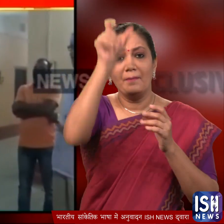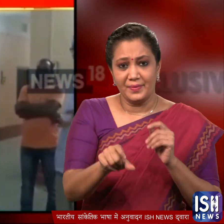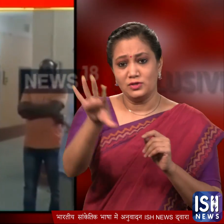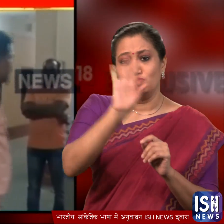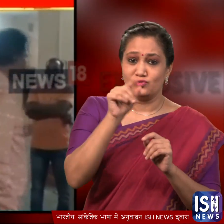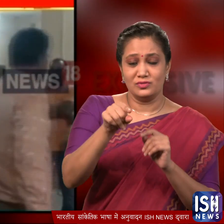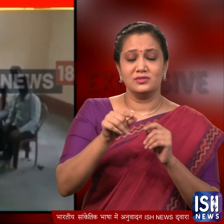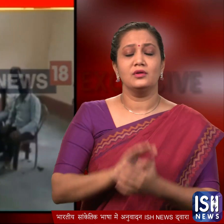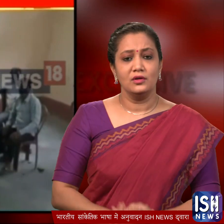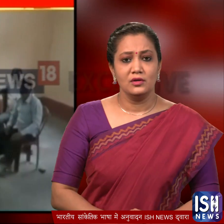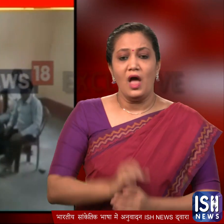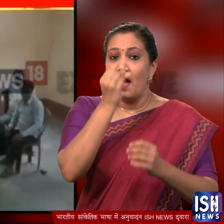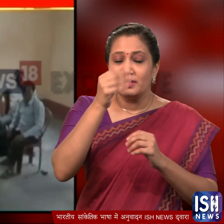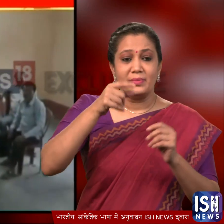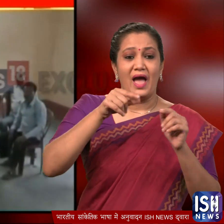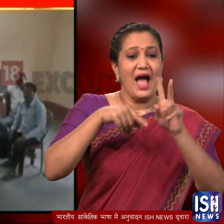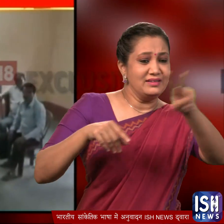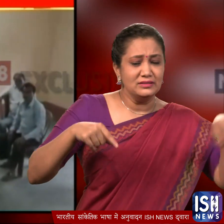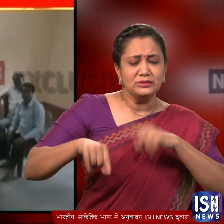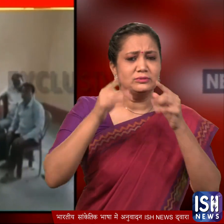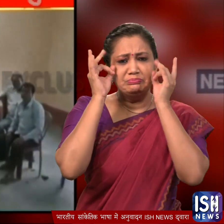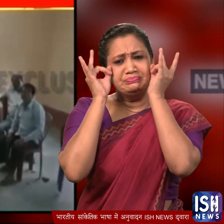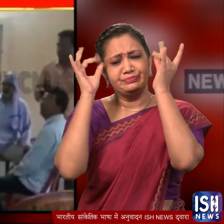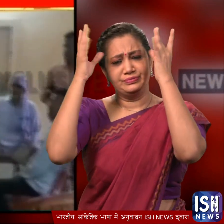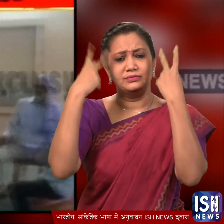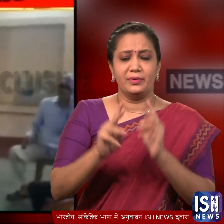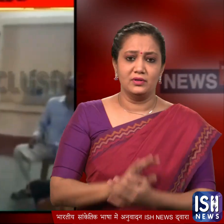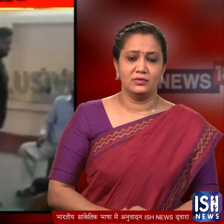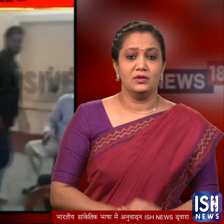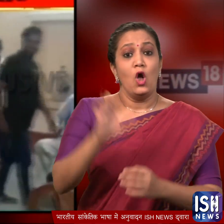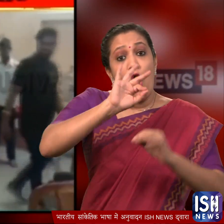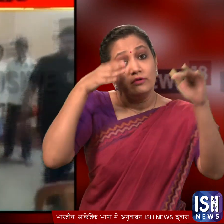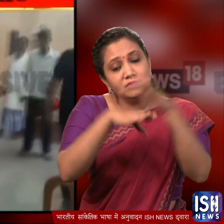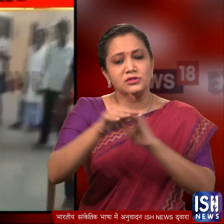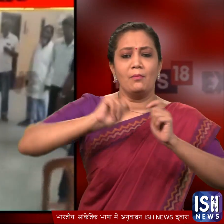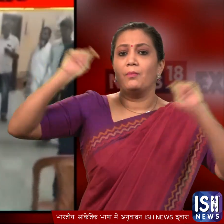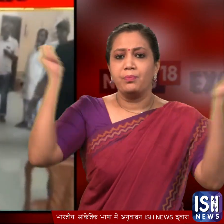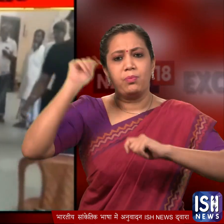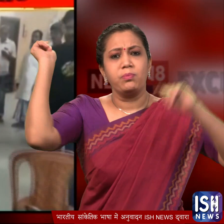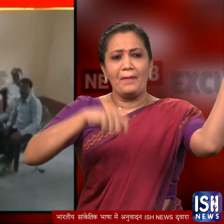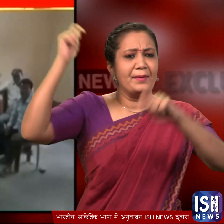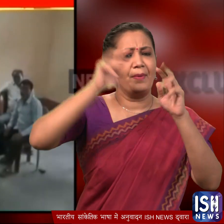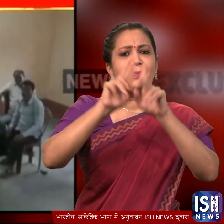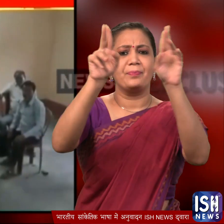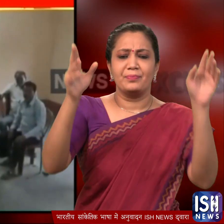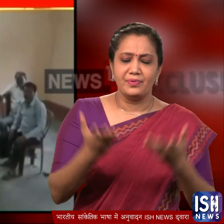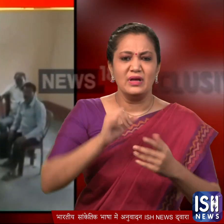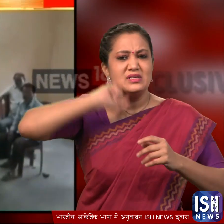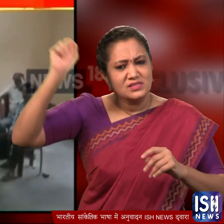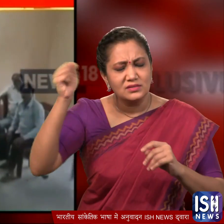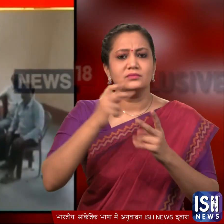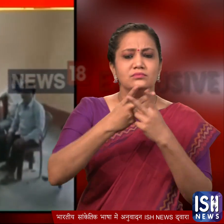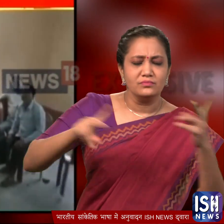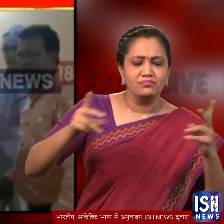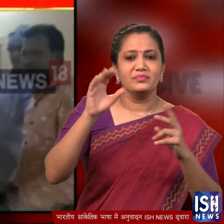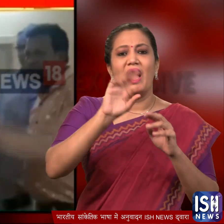को प्रत्याशी बनाए जाने से तो बीजेपी के कार्यकर्ता इस कदर भड़के कि वो पार्टी के कार्यालय में तोड़फोड़ करने लगे। उन्होंने नारेबाजी की